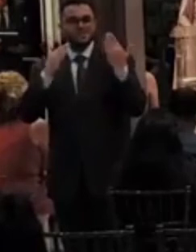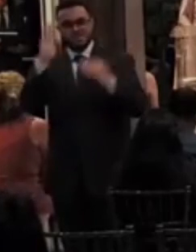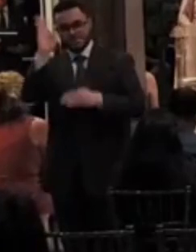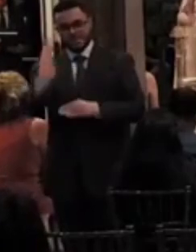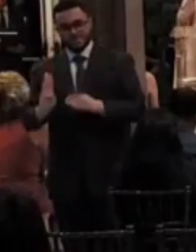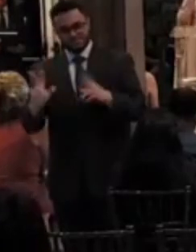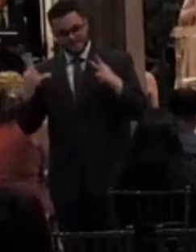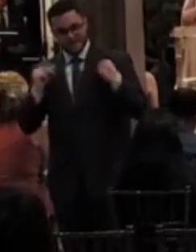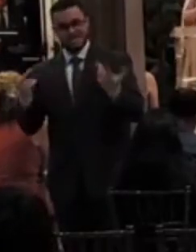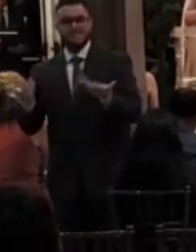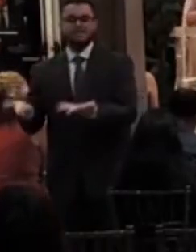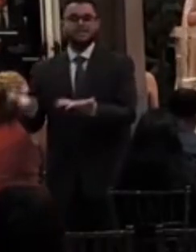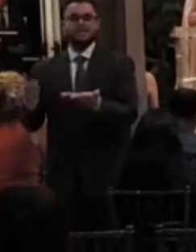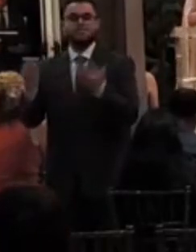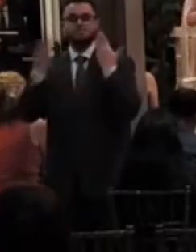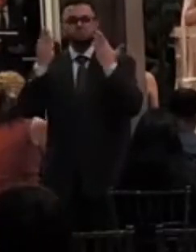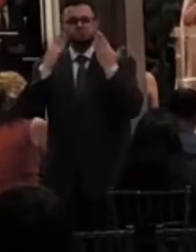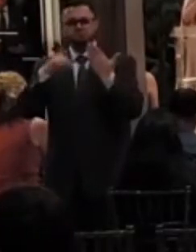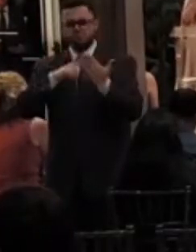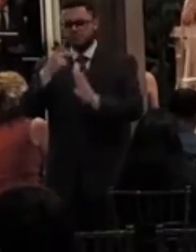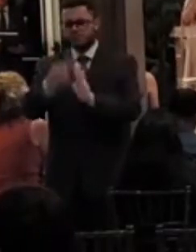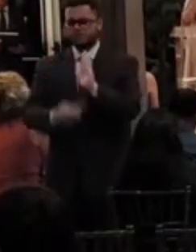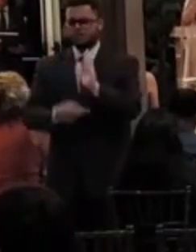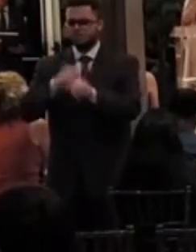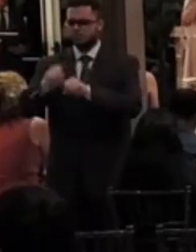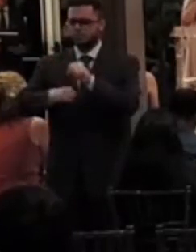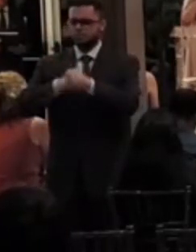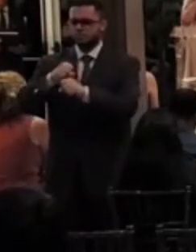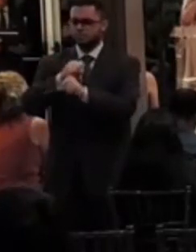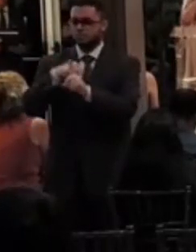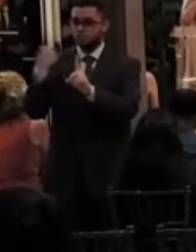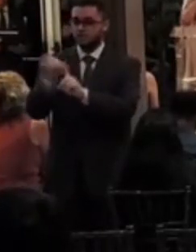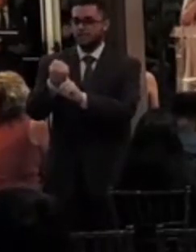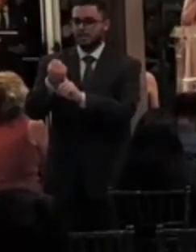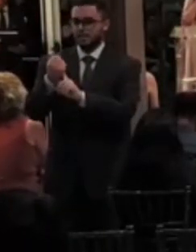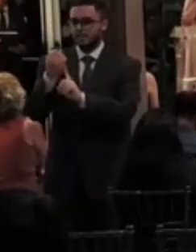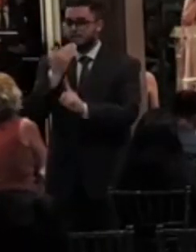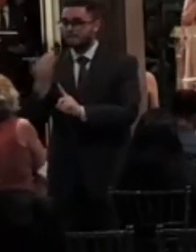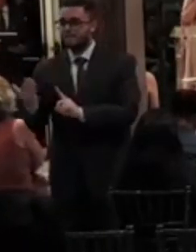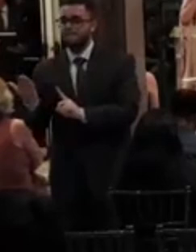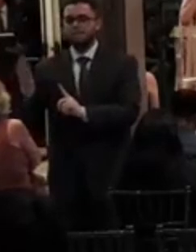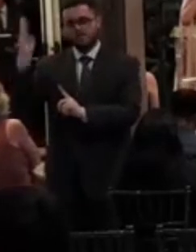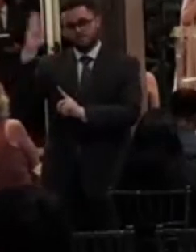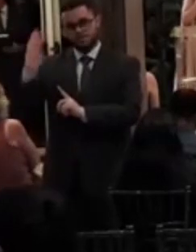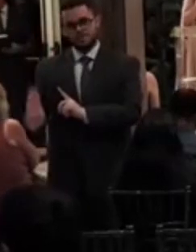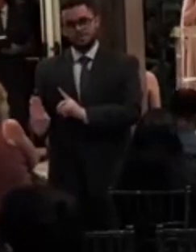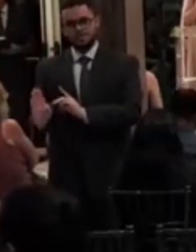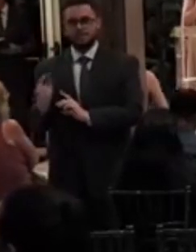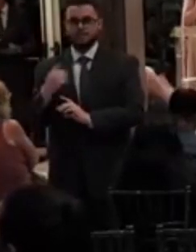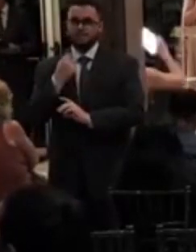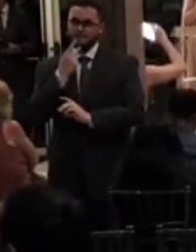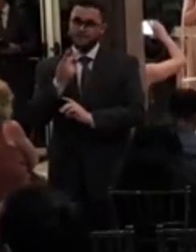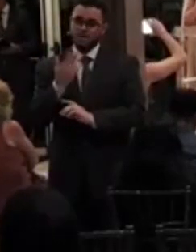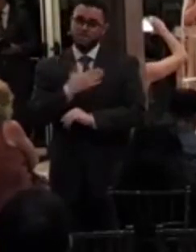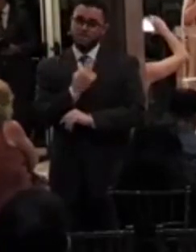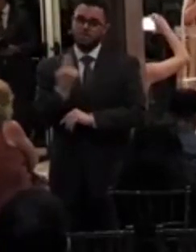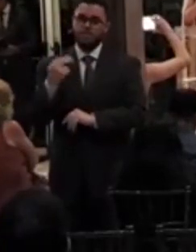psicologia tem um projeto de sociedade para o Brasil, e eu queria dizer para vocês que eu sou Ana Sandra